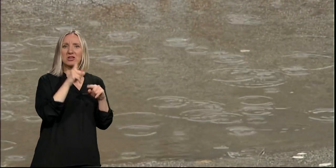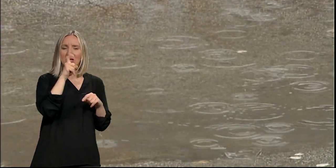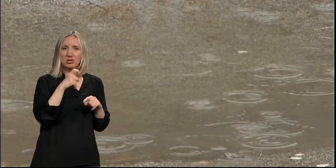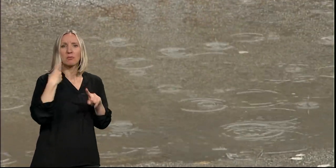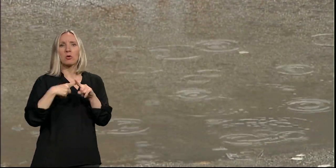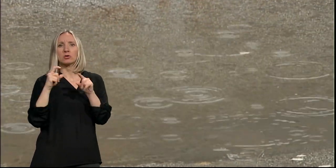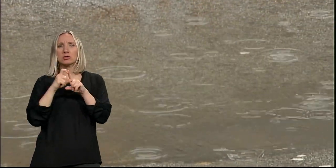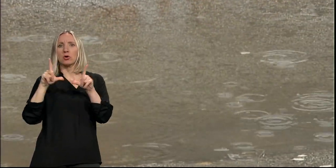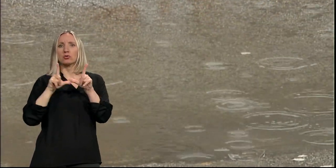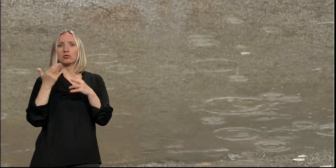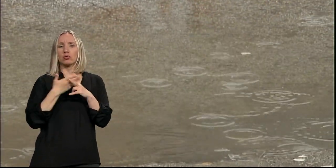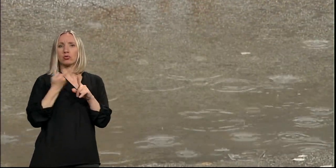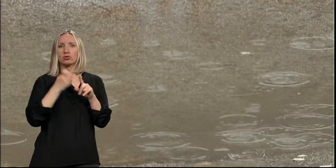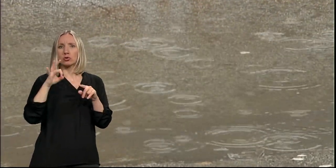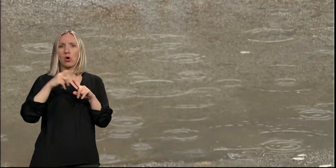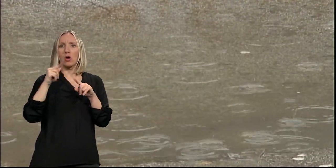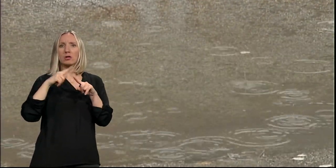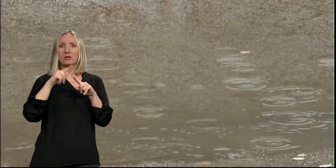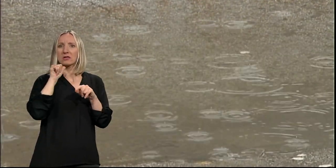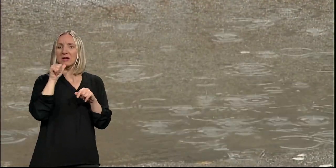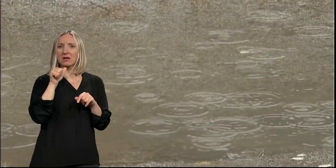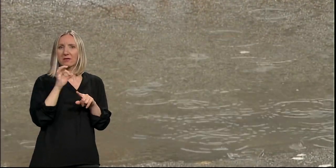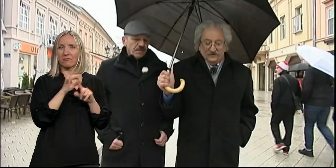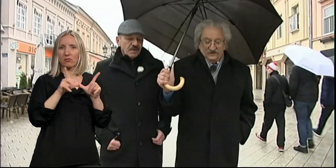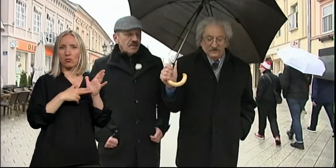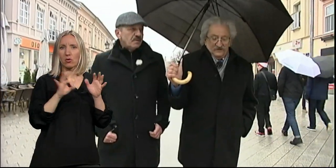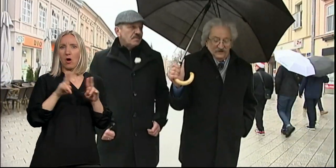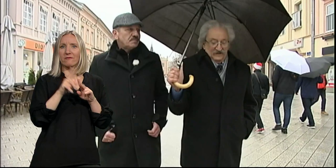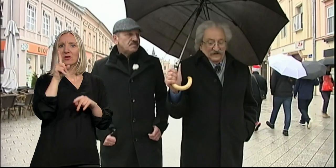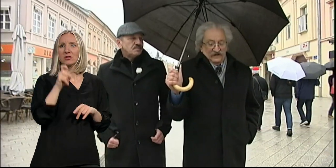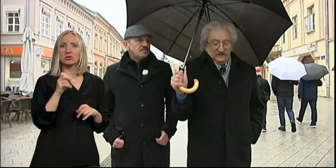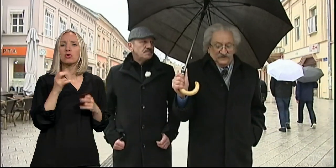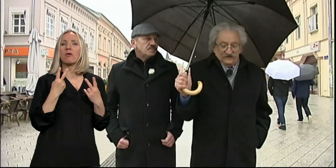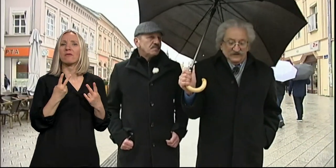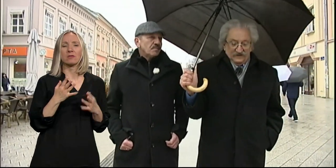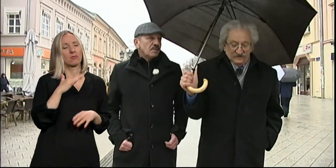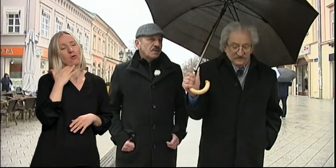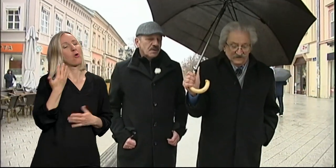dva čoveka obeležila vaš život? Mnogo.